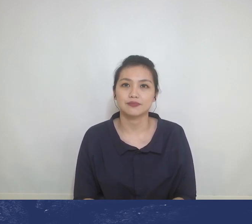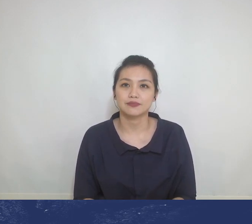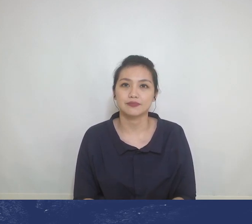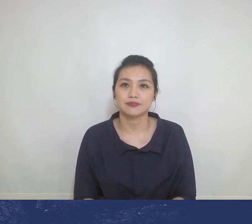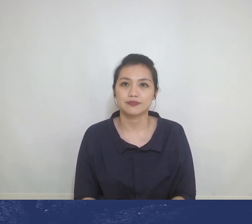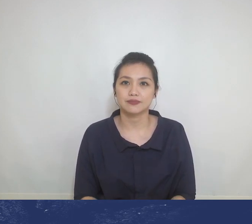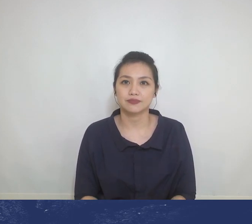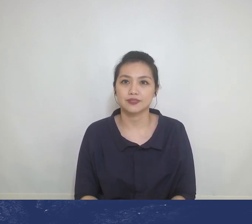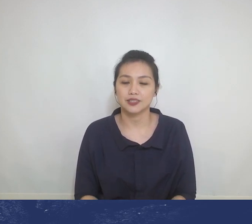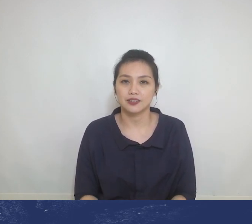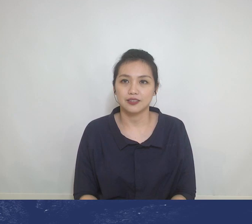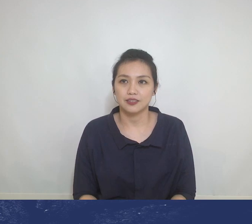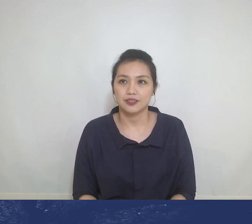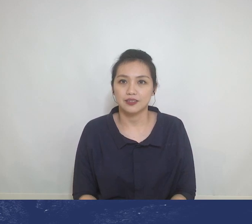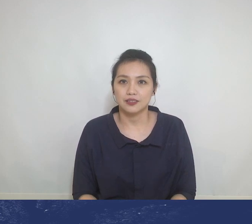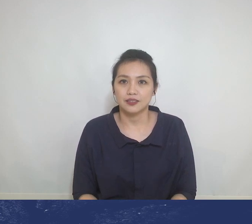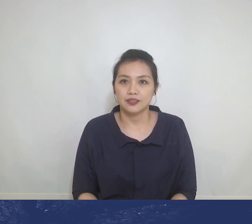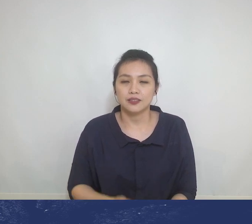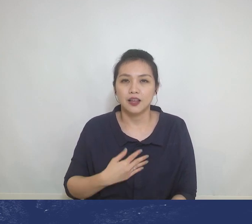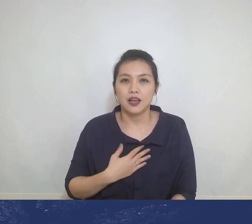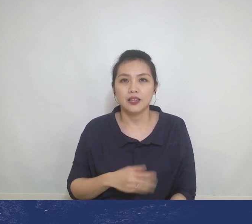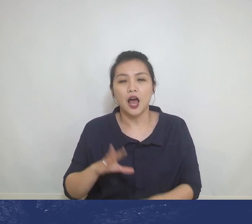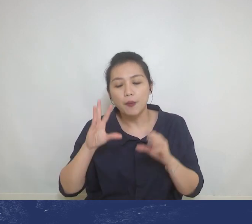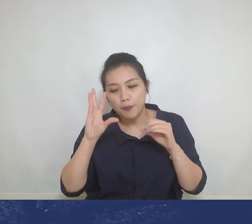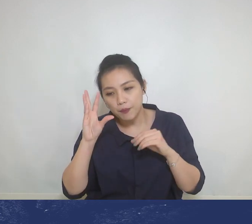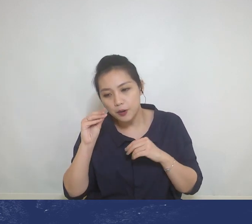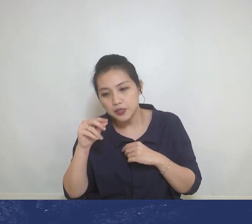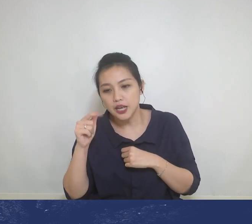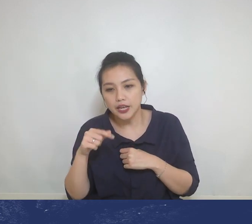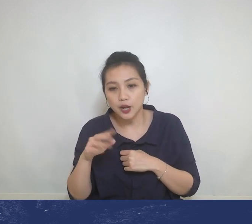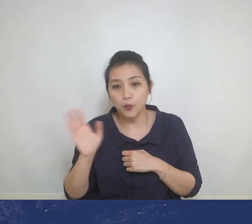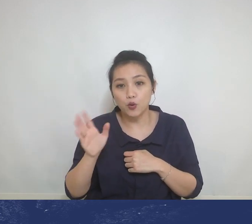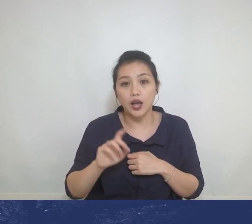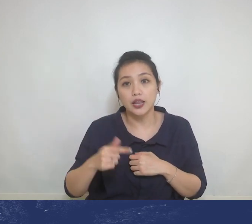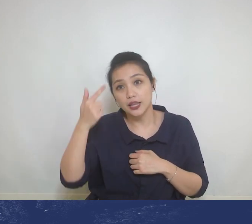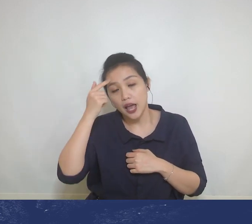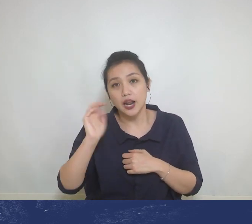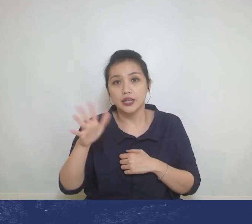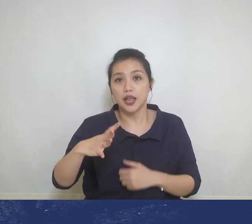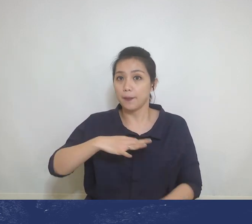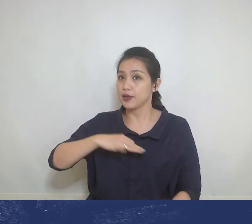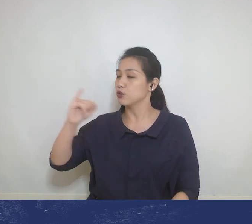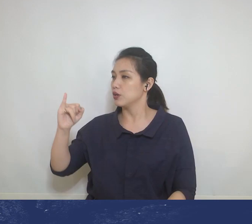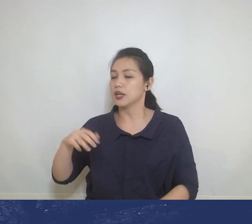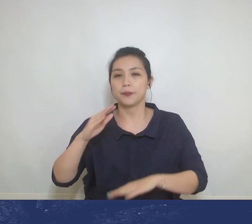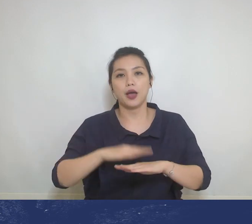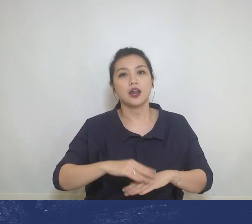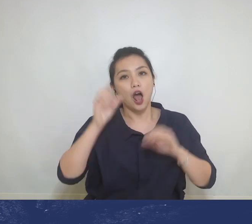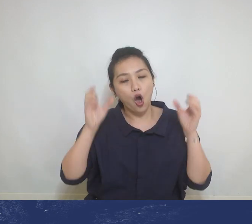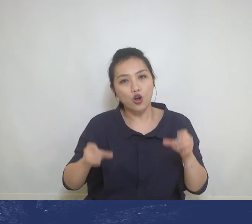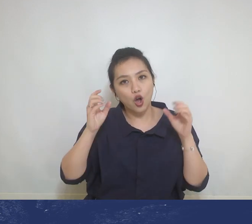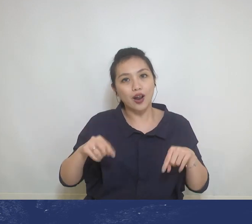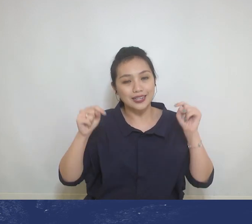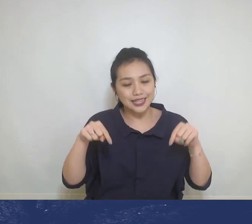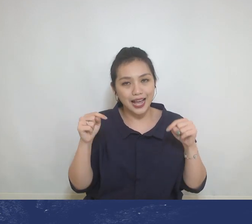Tuhan? Saya ngomong gini bukan saya tidak empati dengan setiap orang yang sedang kesusahan hari-hari ini. Tapi saya mau ajak kita untuk punya sikap hati